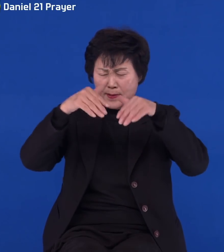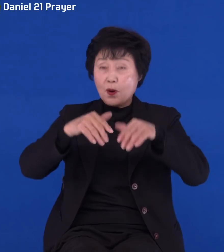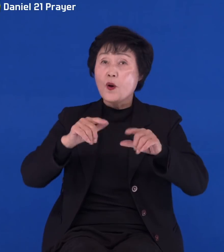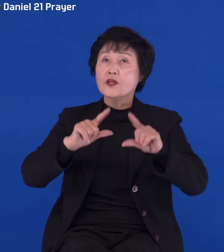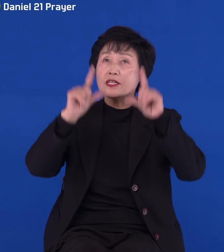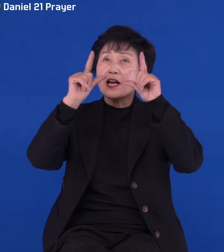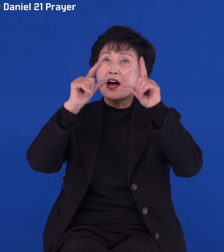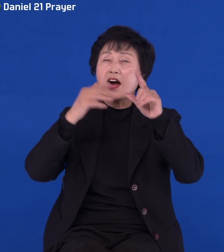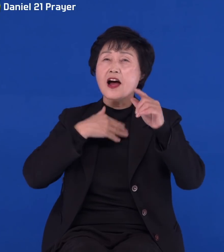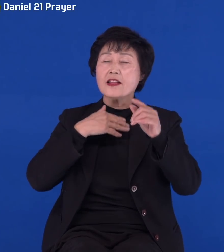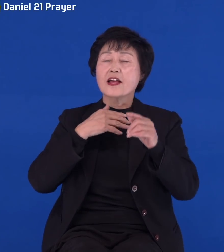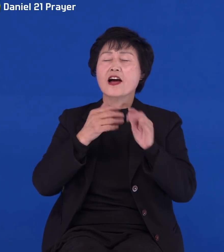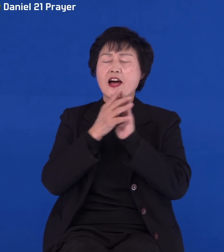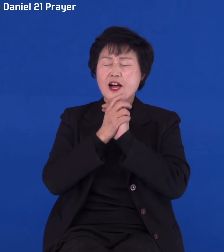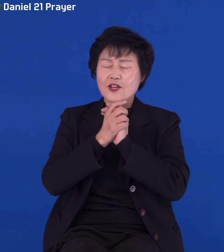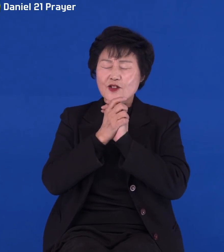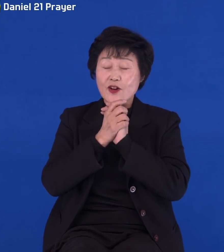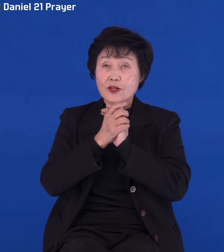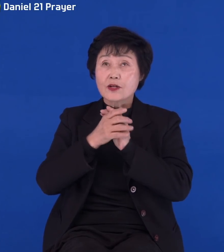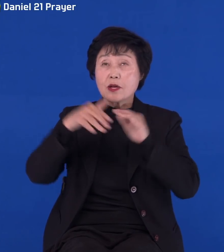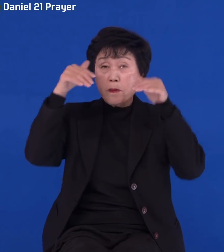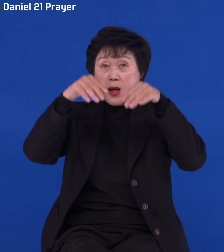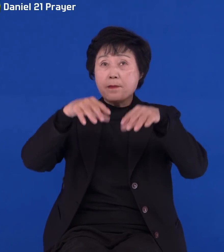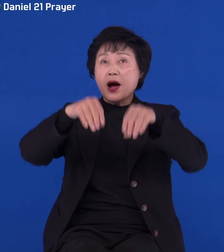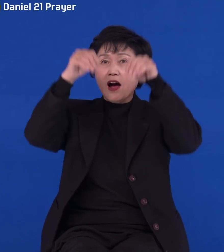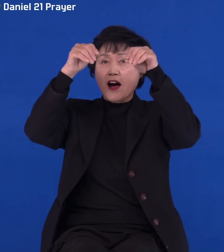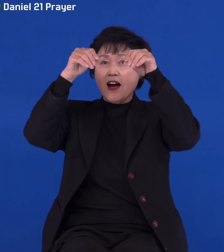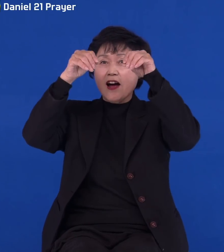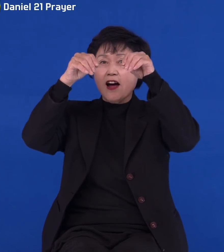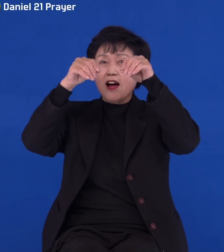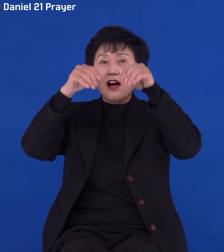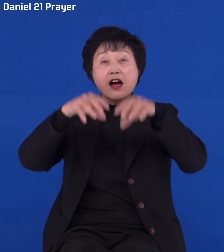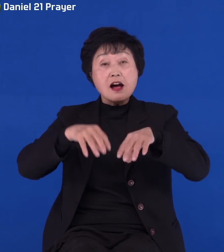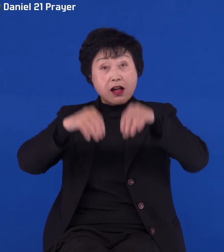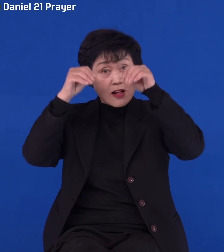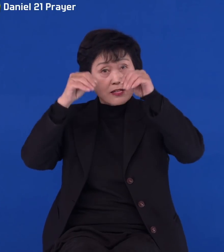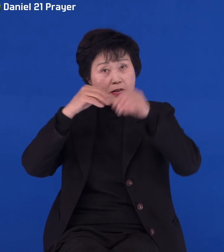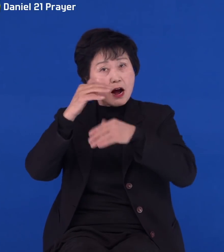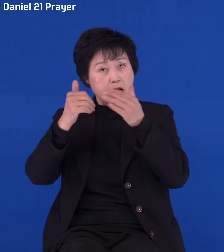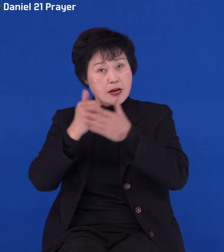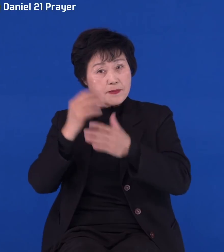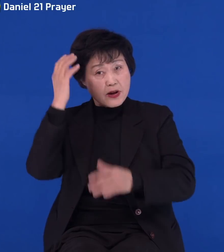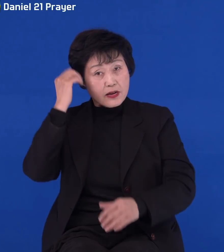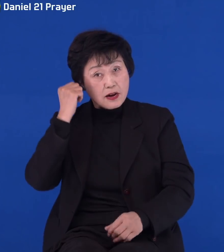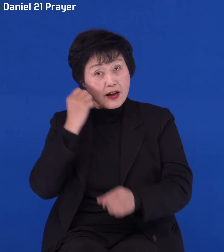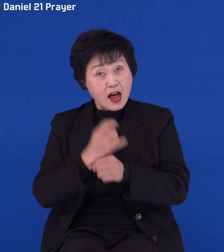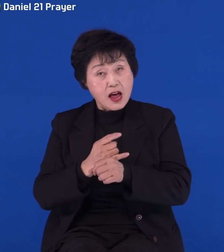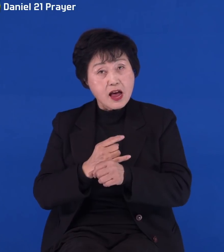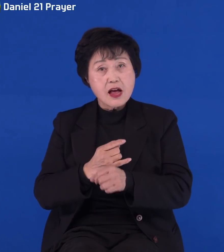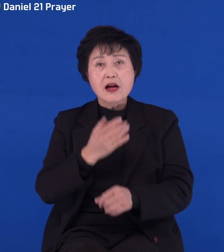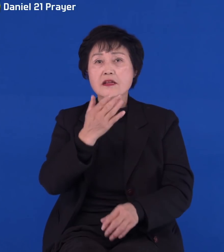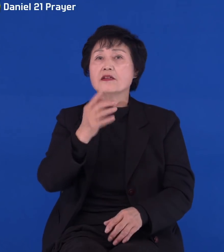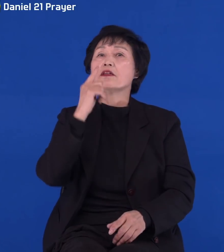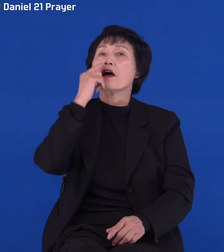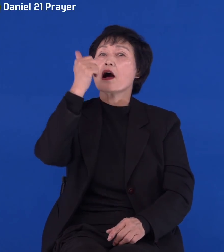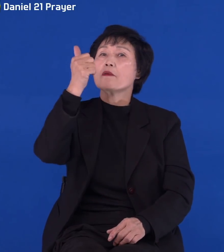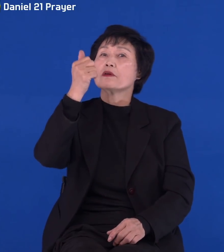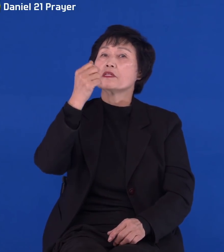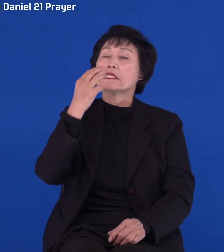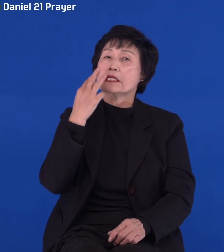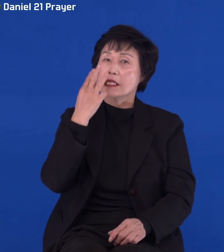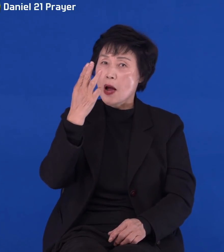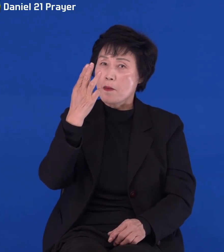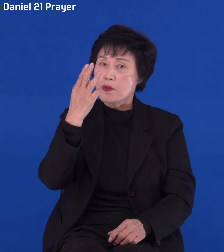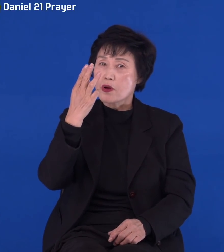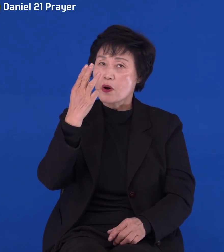비를 그치게 하셨거든요. 그 비를 그치게 했던 너의 하나님이라는 것을 기억나게 하셨어요. 너희 아버지는 현호야 3개월밖에 살지